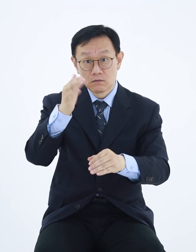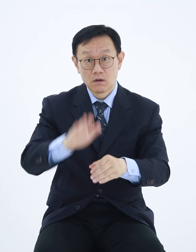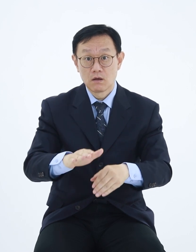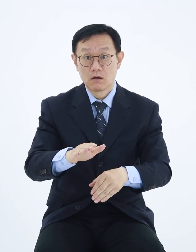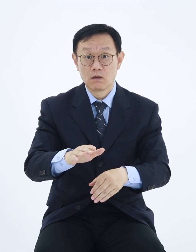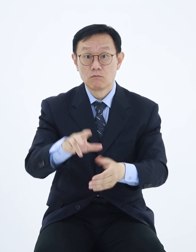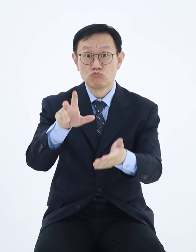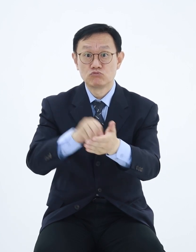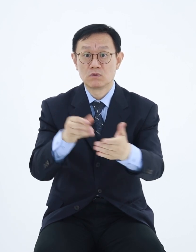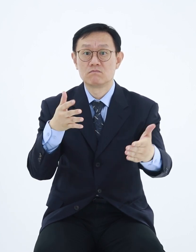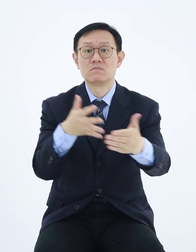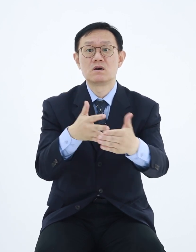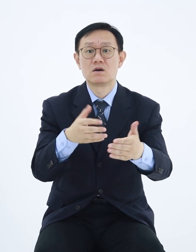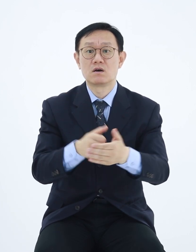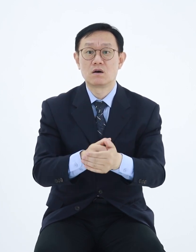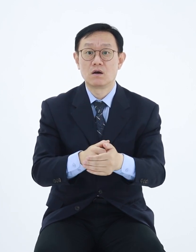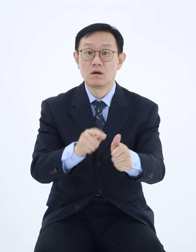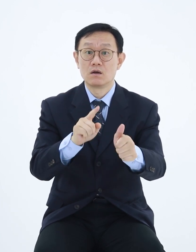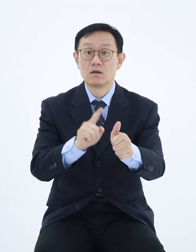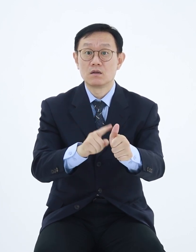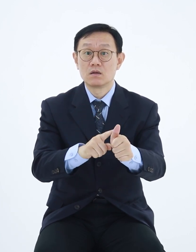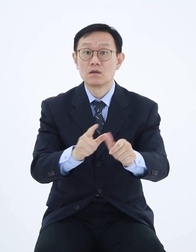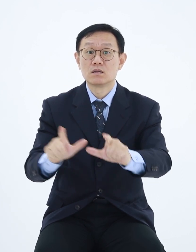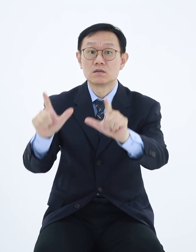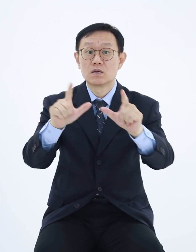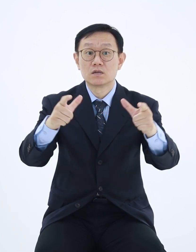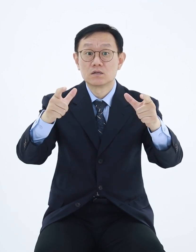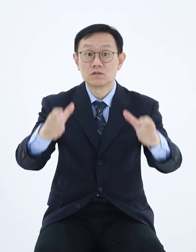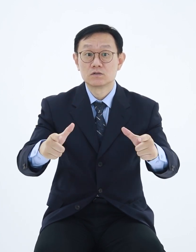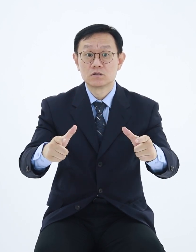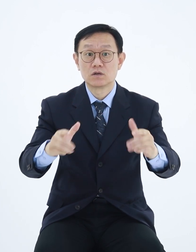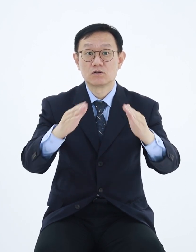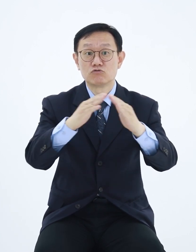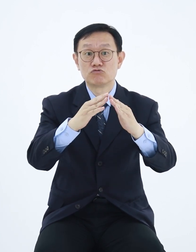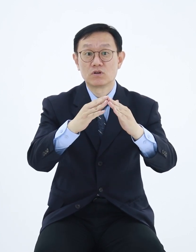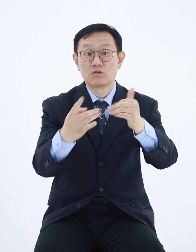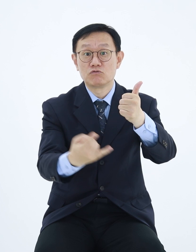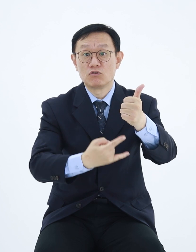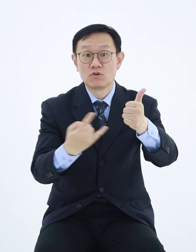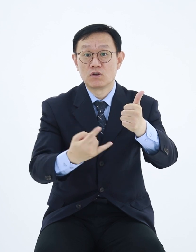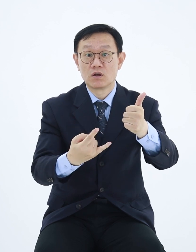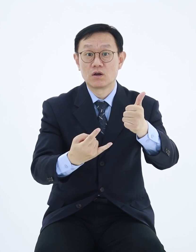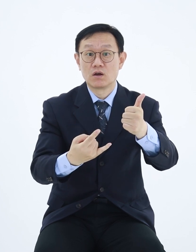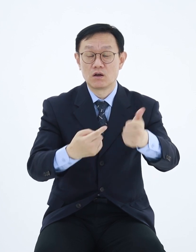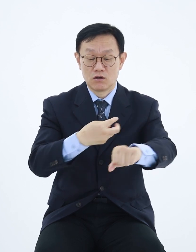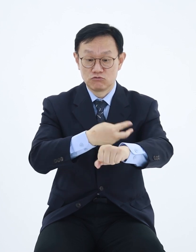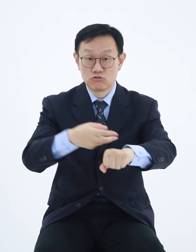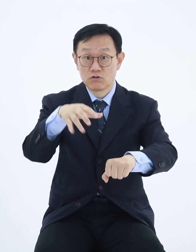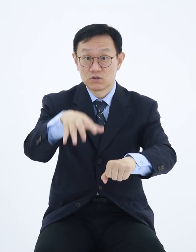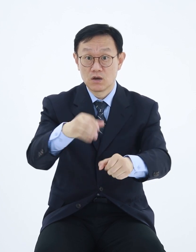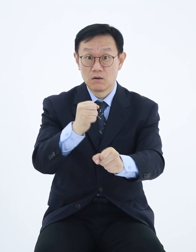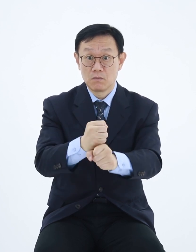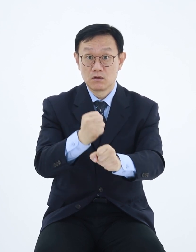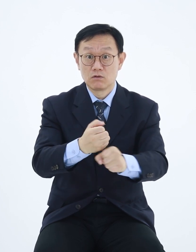부딪혔습니다. H씨가 사는 지역의 주택위원회가 H씨의 수영장 건축 허가서를 승인해주지 않은